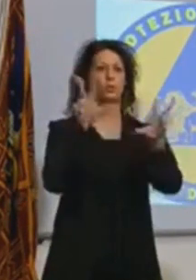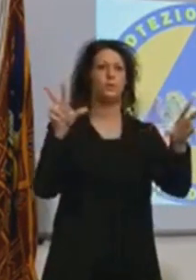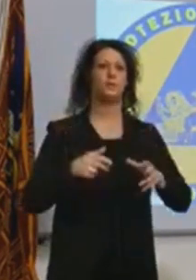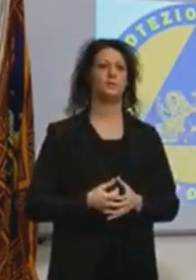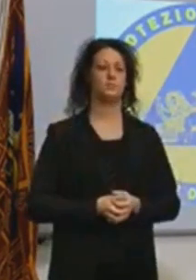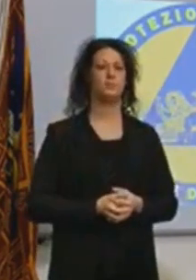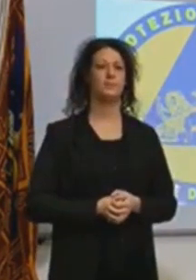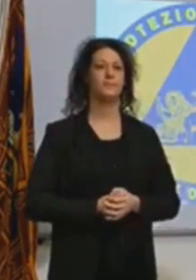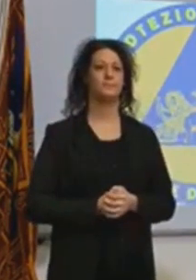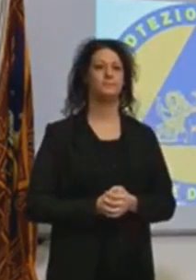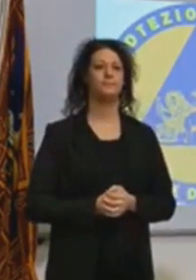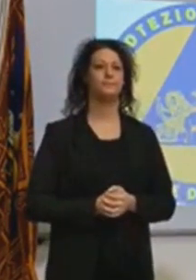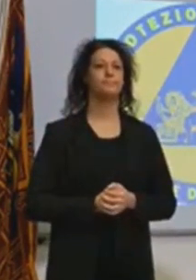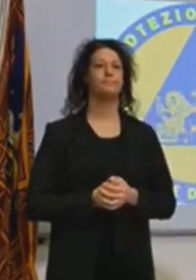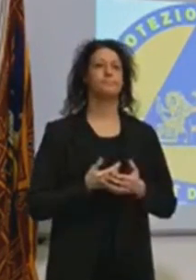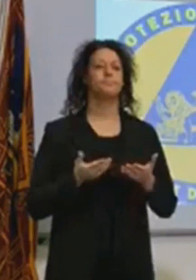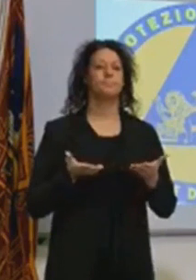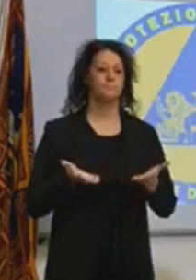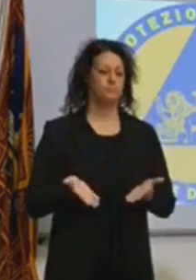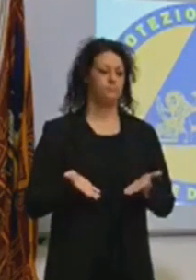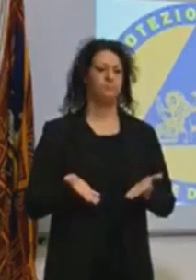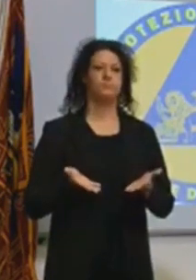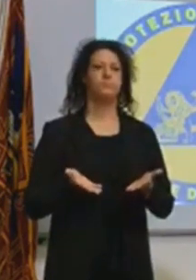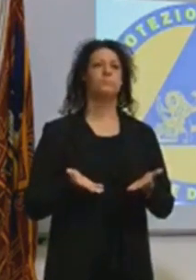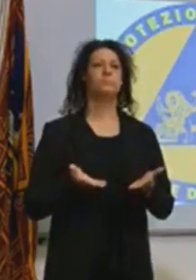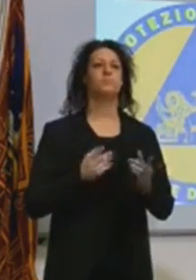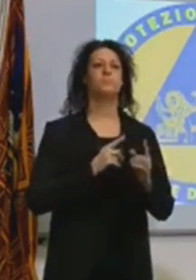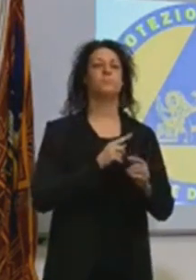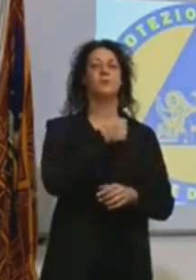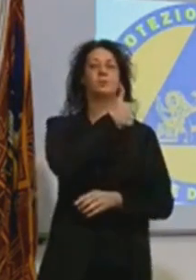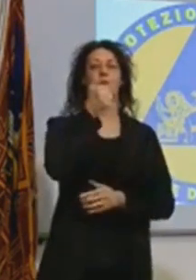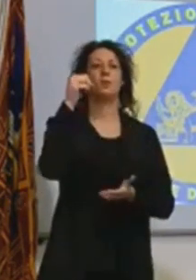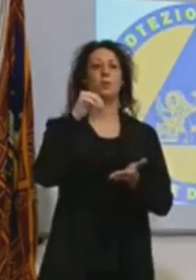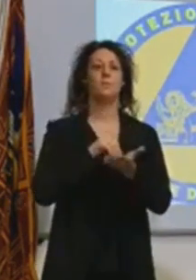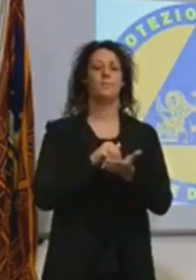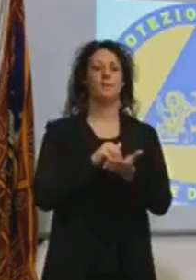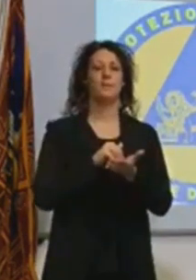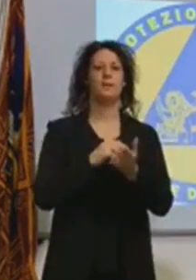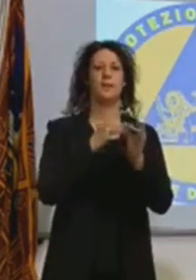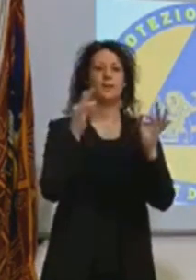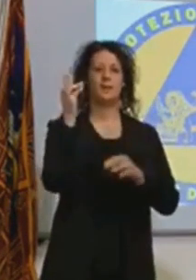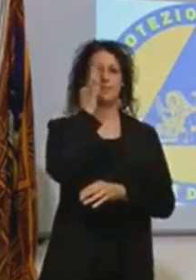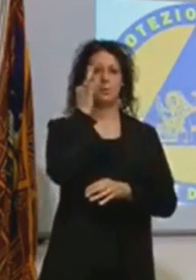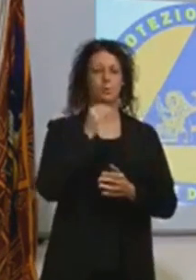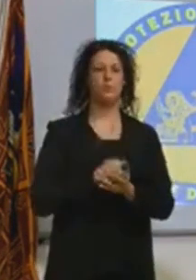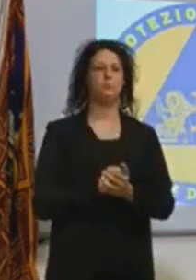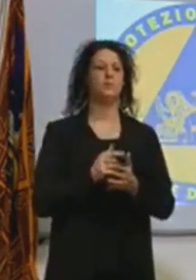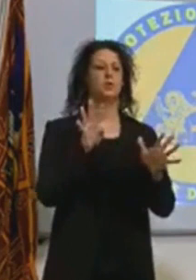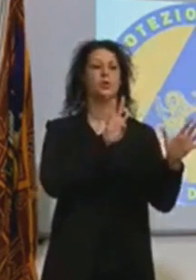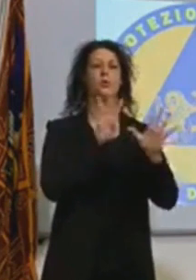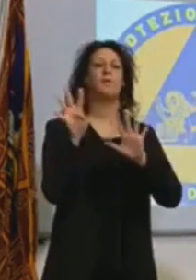E al momento noi abbiamo fatto praticamente 100.000 tamponi, sono 999.000, scusate,